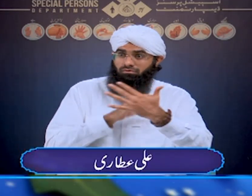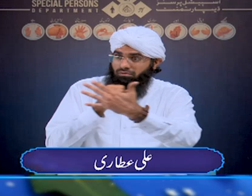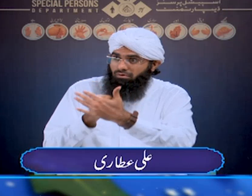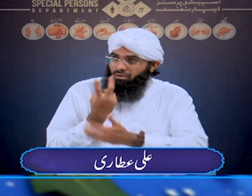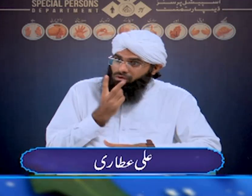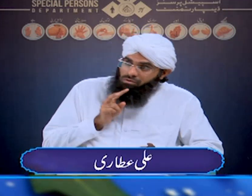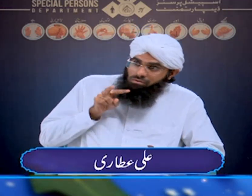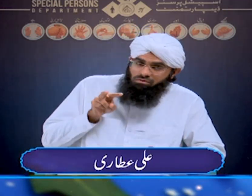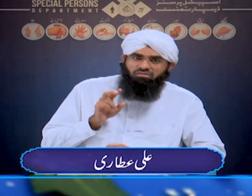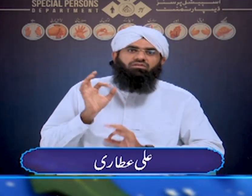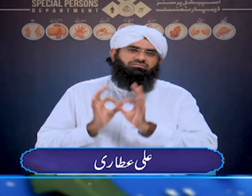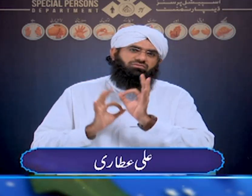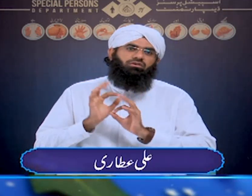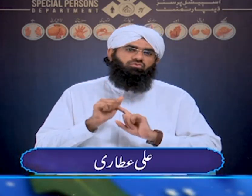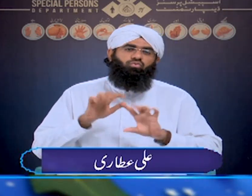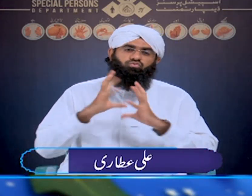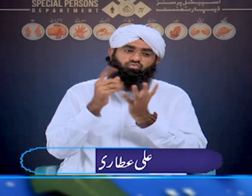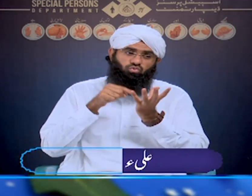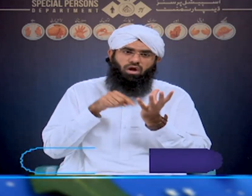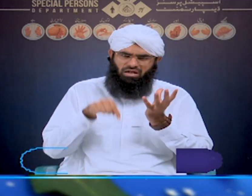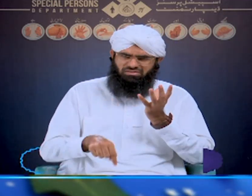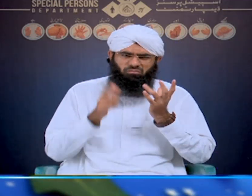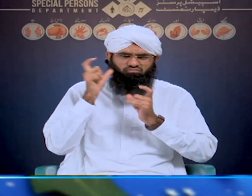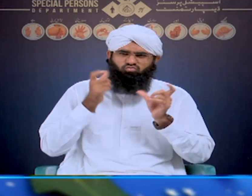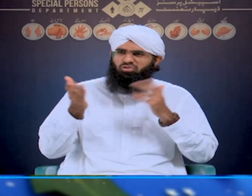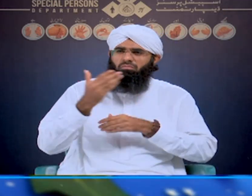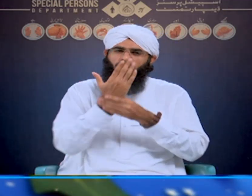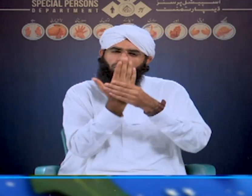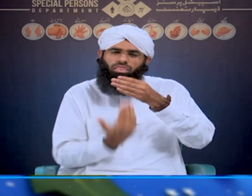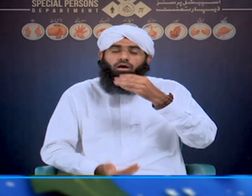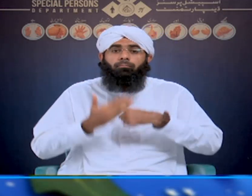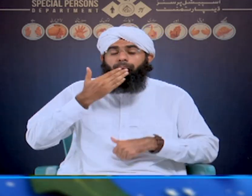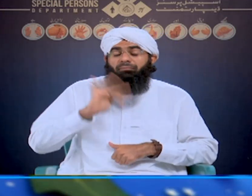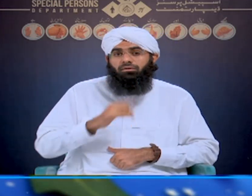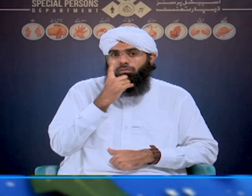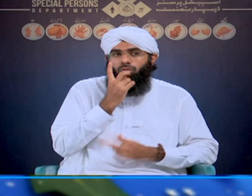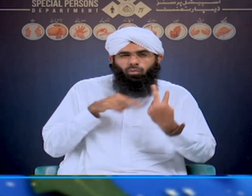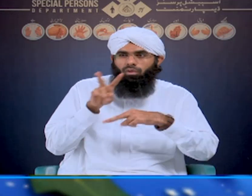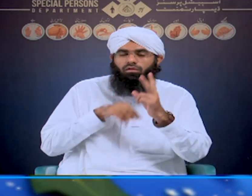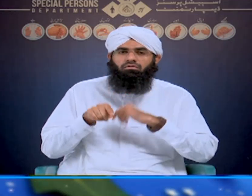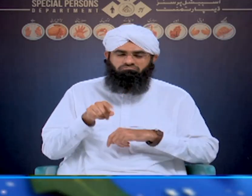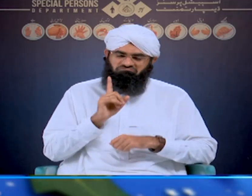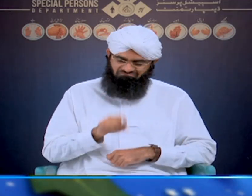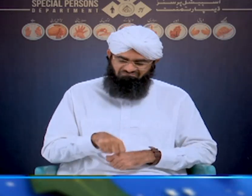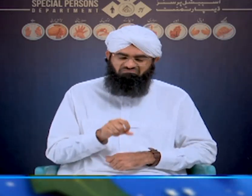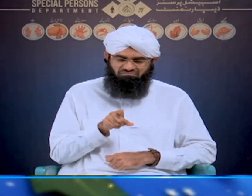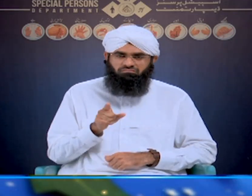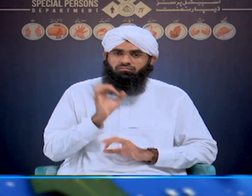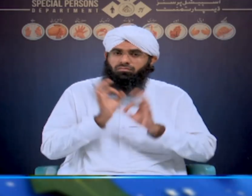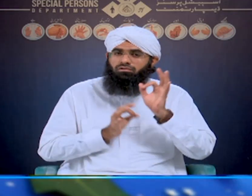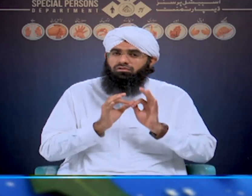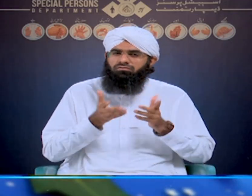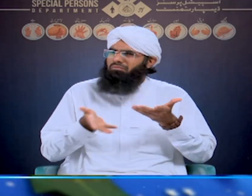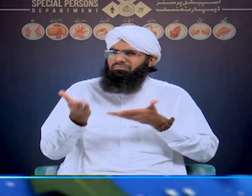جھانکنا, اس سے بچیے کہ دنیا میں آج مسلمانوں کے زوال کی ایک وجہ بد نگاہی و بے حیائی بھی ہے, کیونکہ یہ